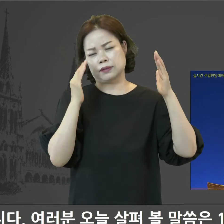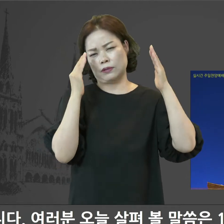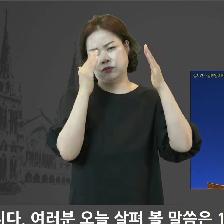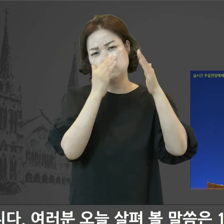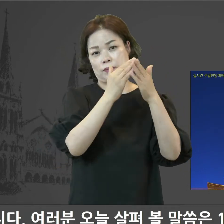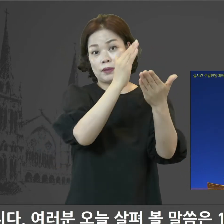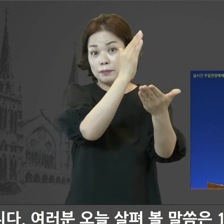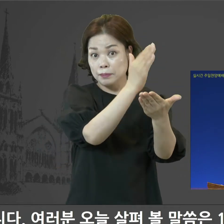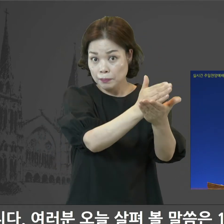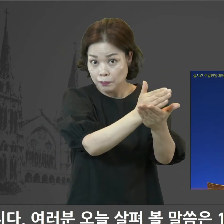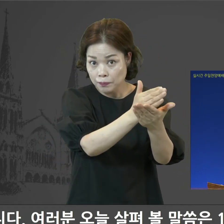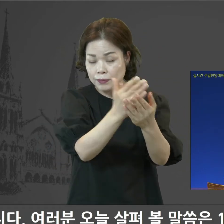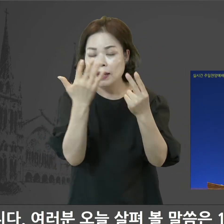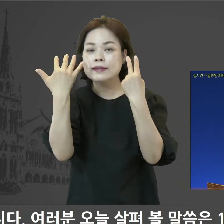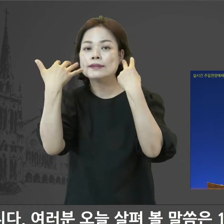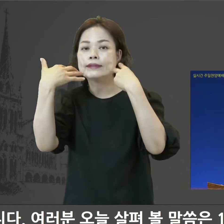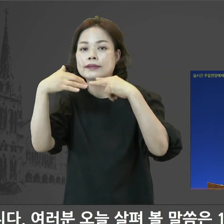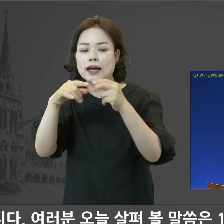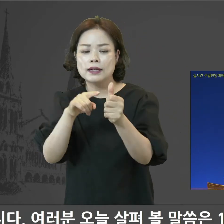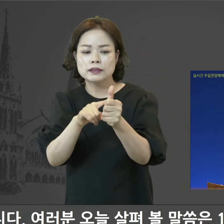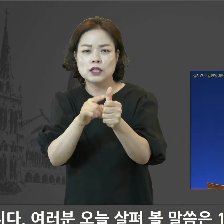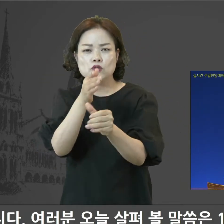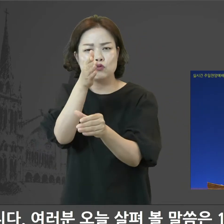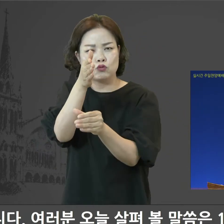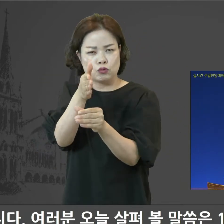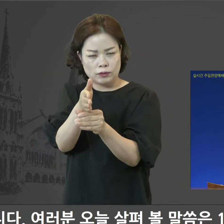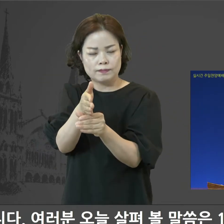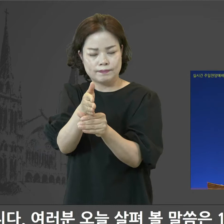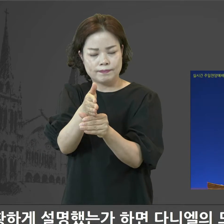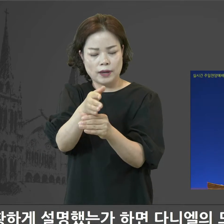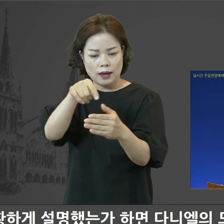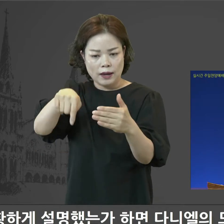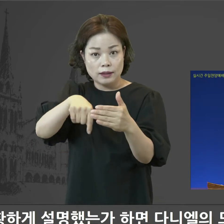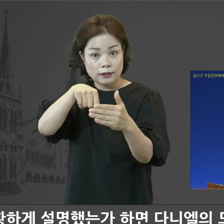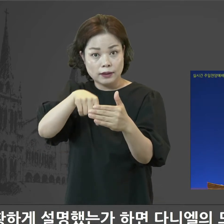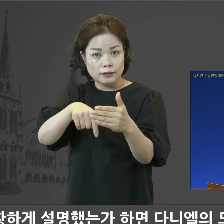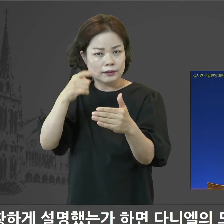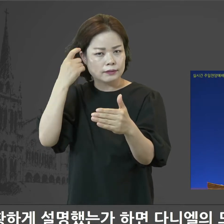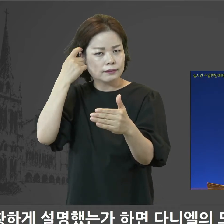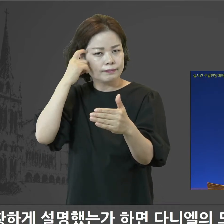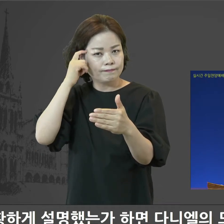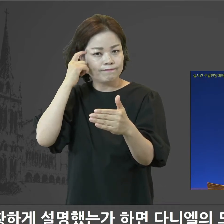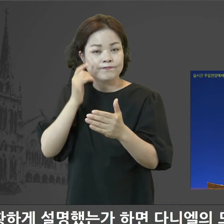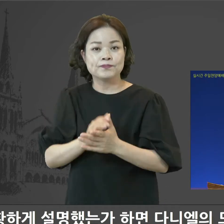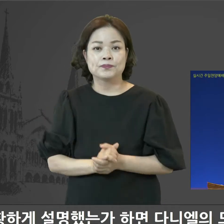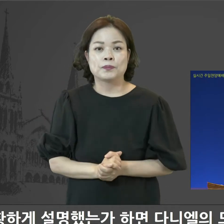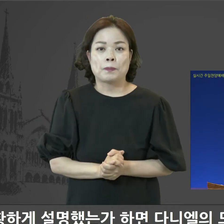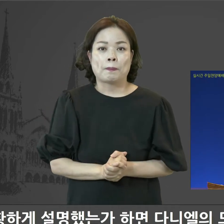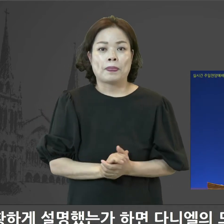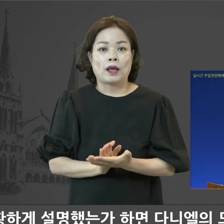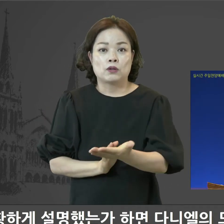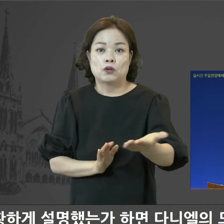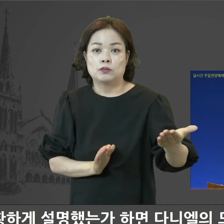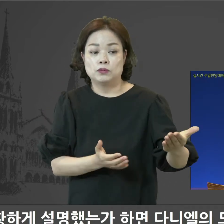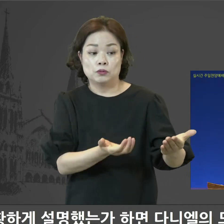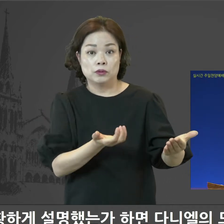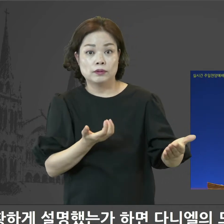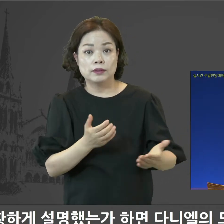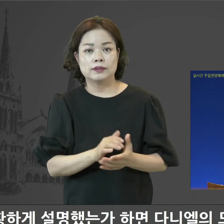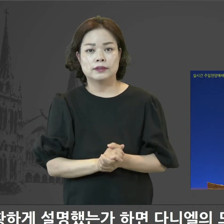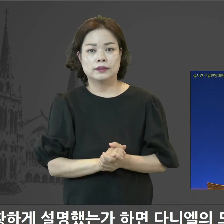집중하지 않고 다니엘, 그의 중심까지 한번 헤아려 보기 위해서입니다. 여러분, 좀 전에